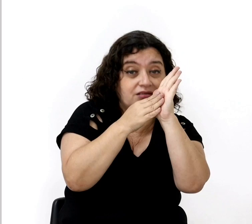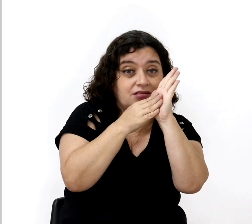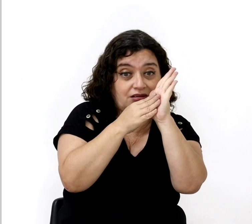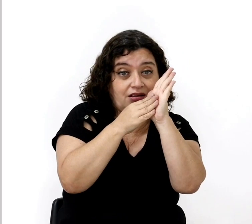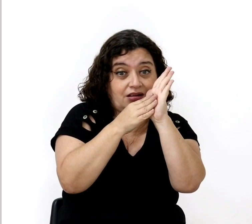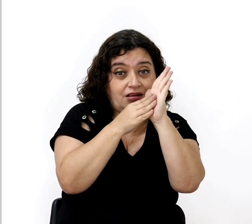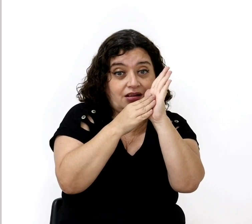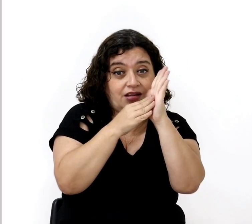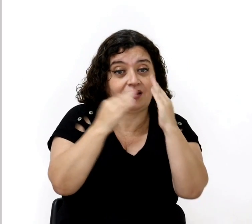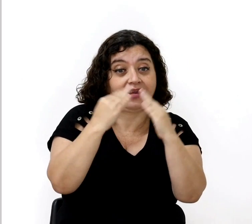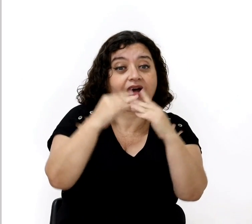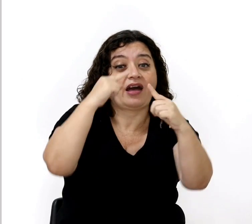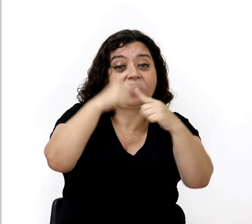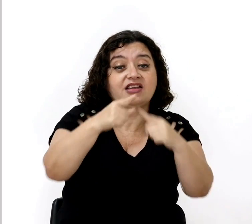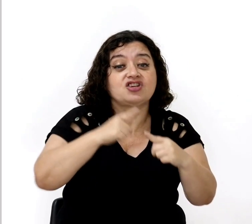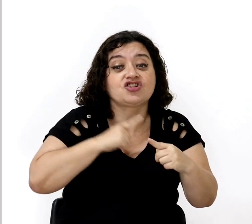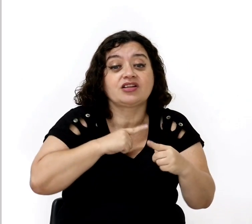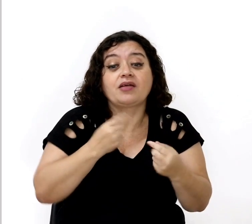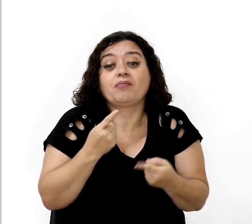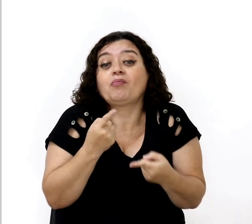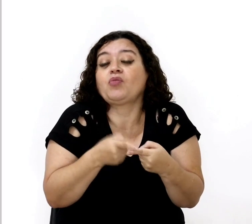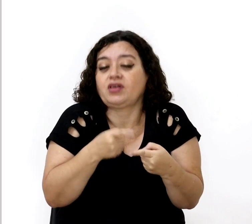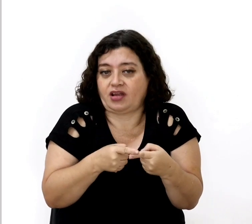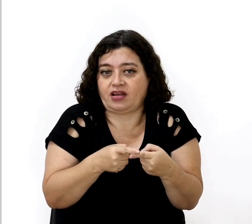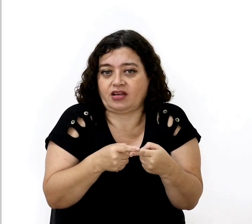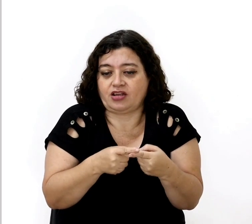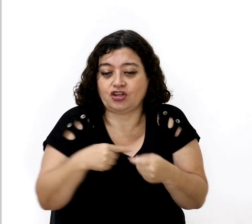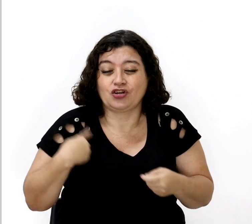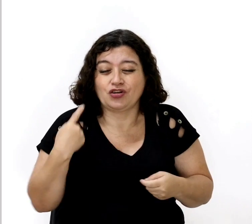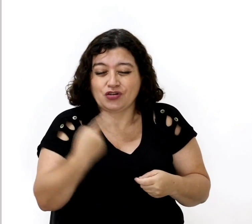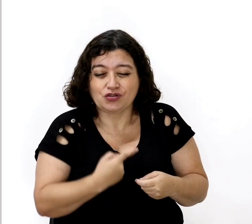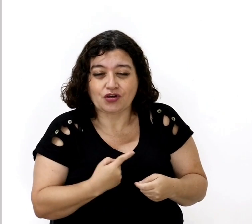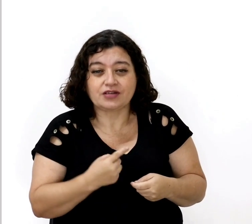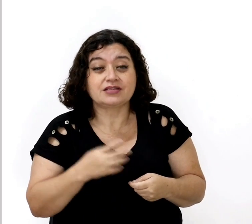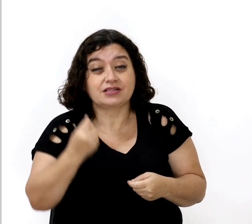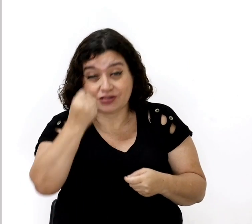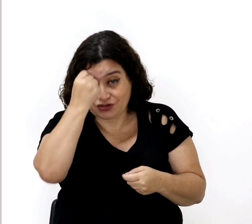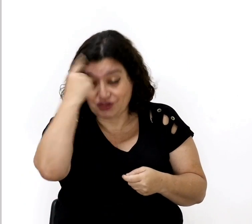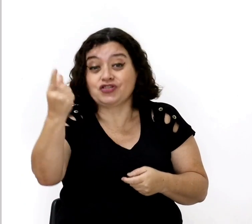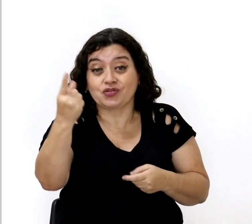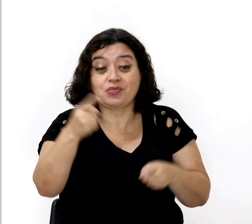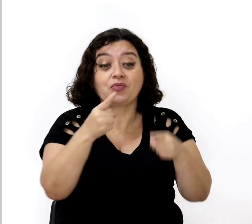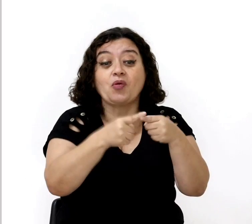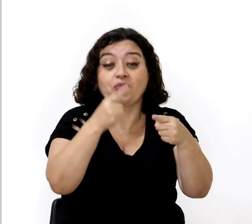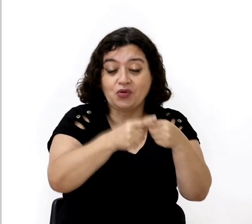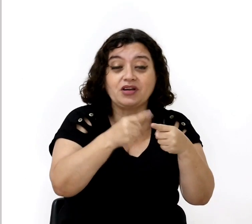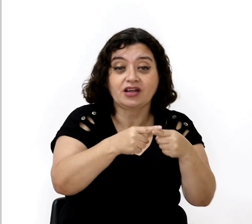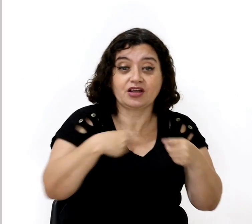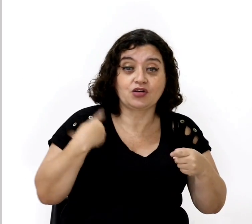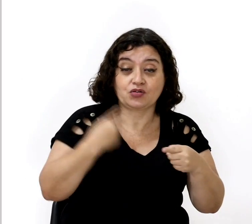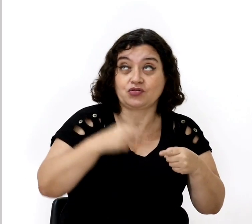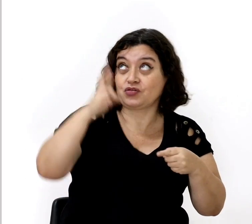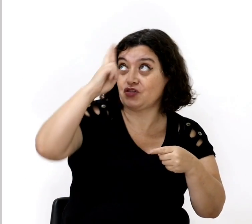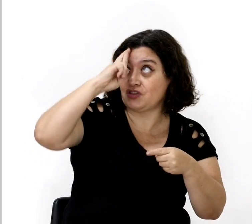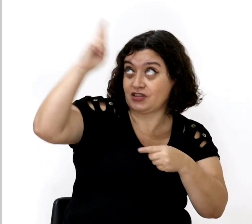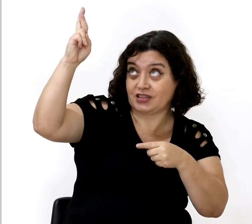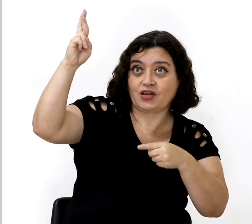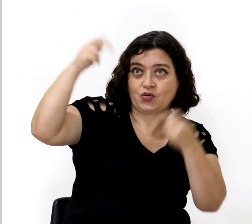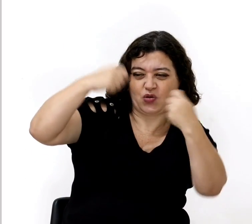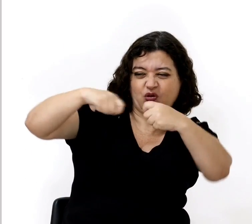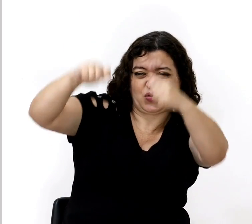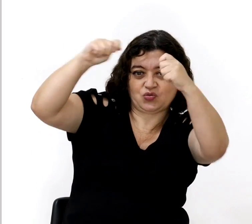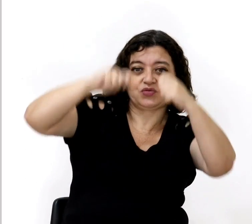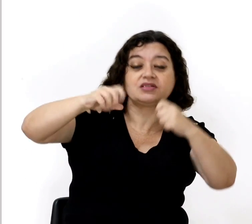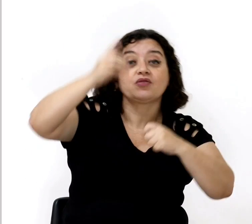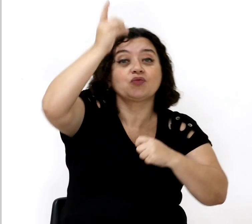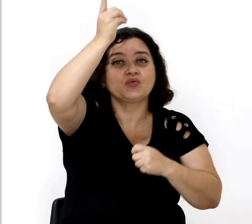igreja, por que a igreja existe. E quando a gente descobre o motivo da igreja existir, a gente vai descobrir por que o nosso Senhor